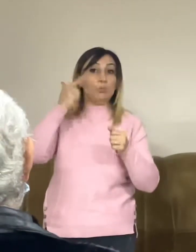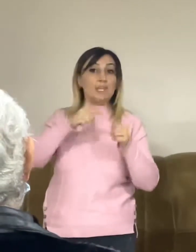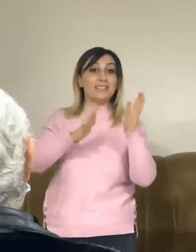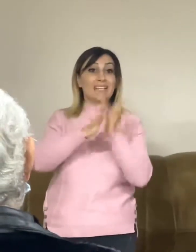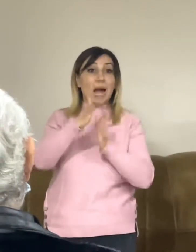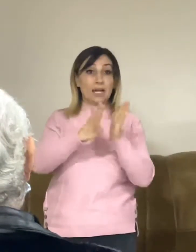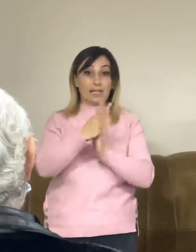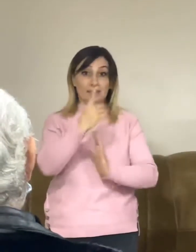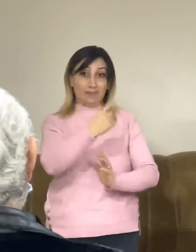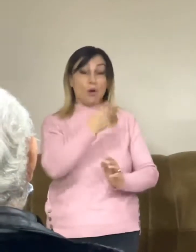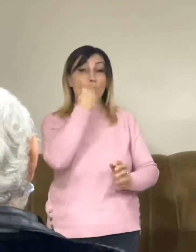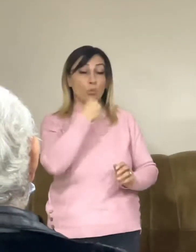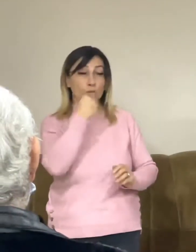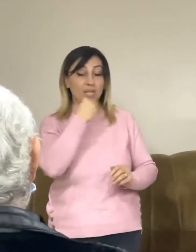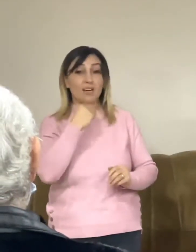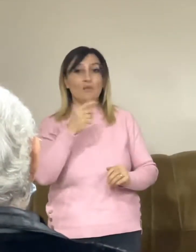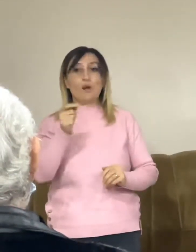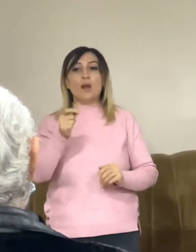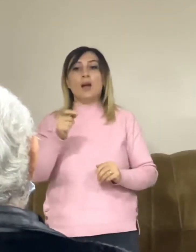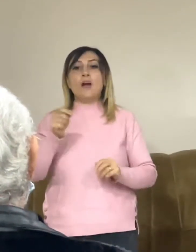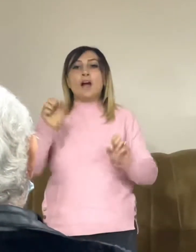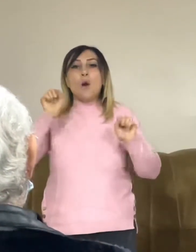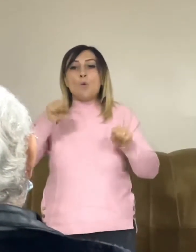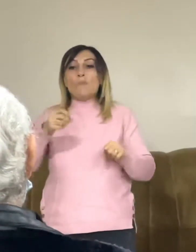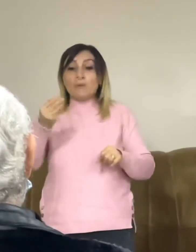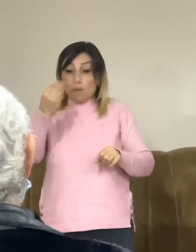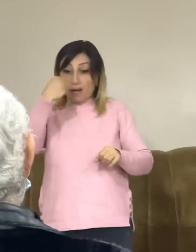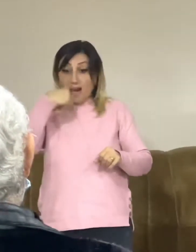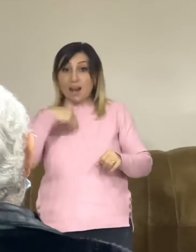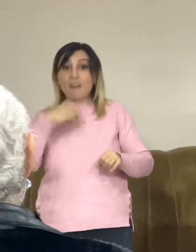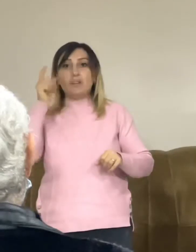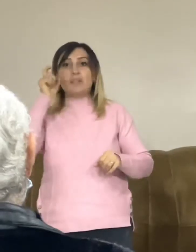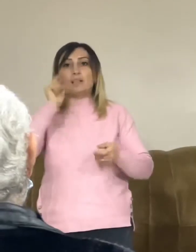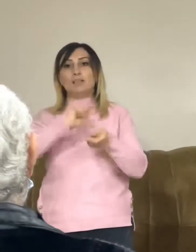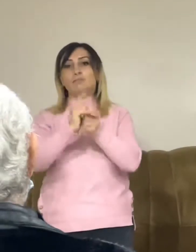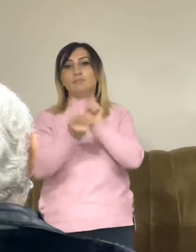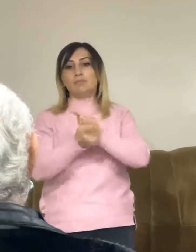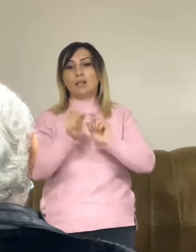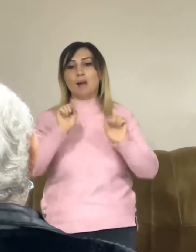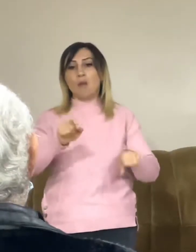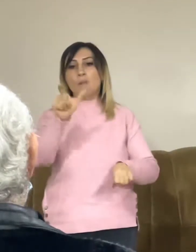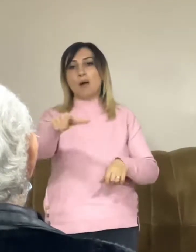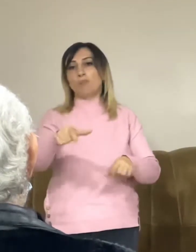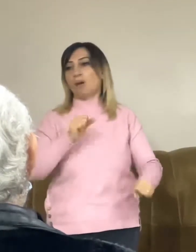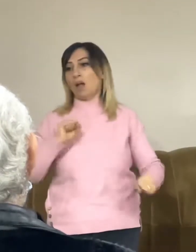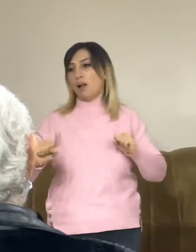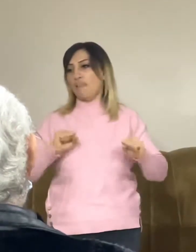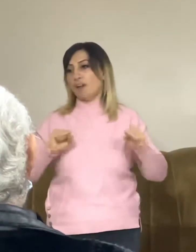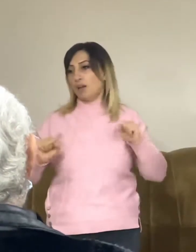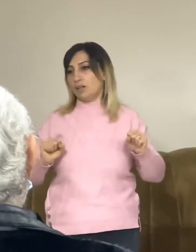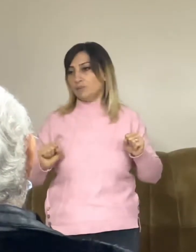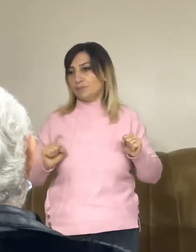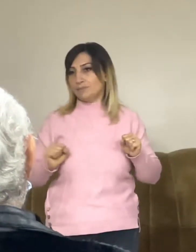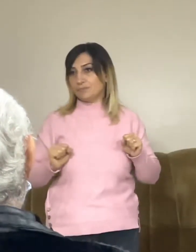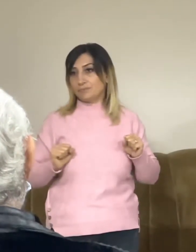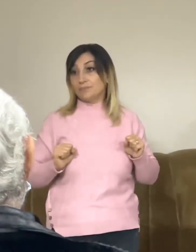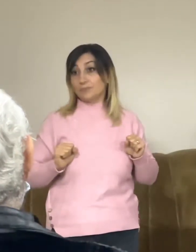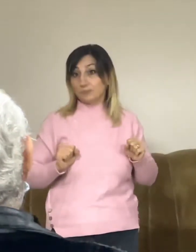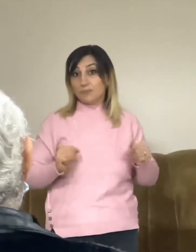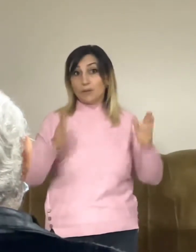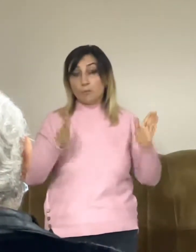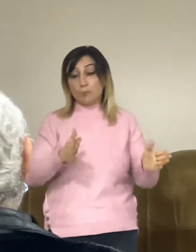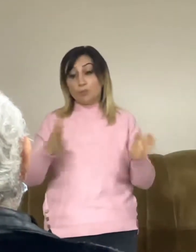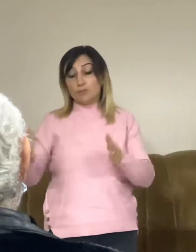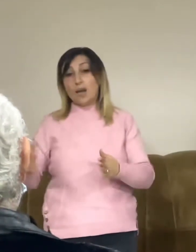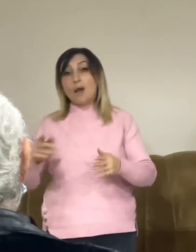մարդու կամքը վերցնի է ձեռքի տակ, կարողանա կառավարել մարդու։ Ու երբ որ իրականացավ առաջին փուլը, այսինքն մարդը